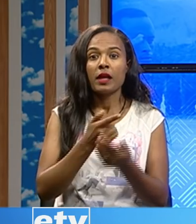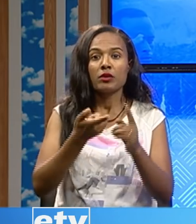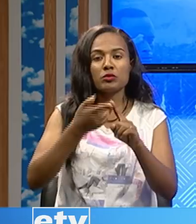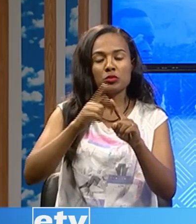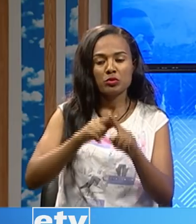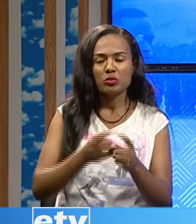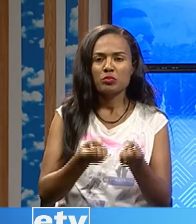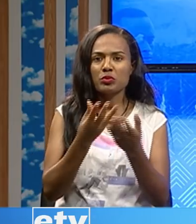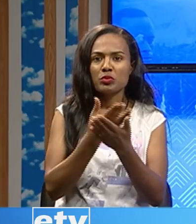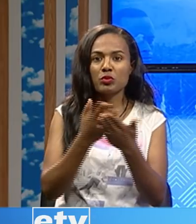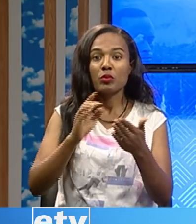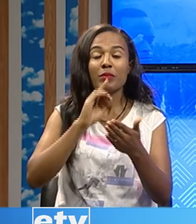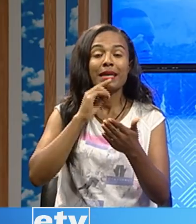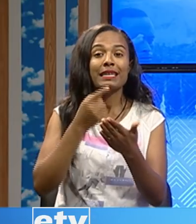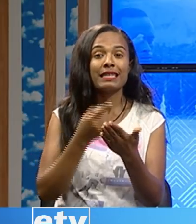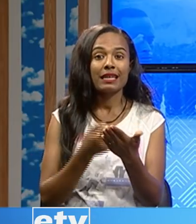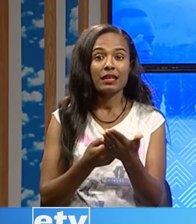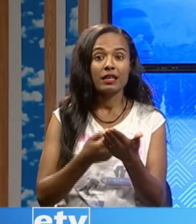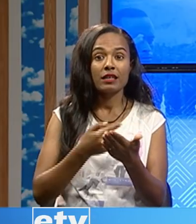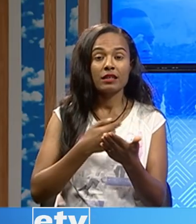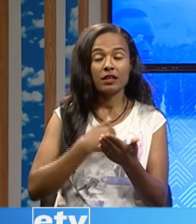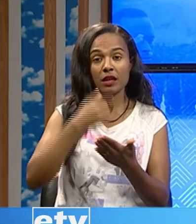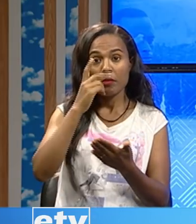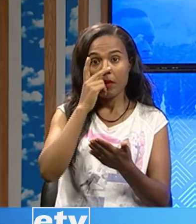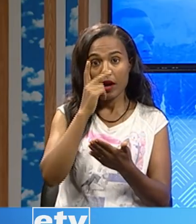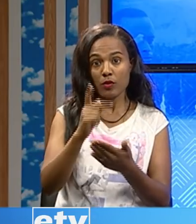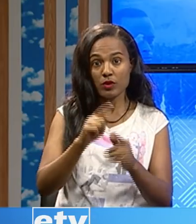ነው። በእርግጠኝነት እኔ የማየው ግን